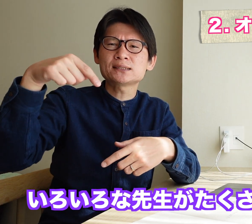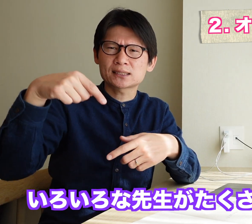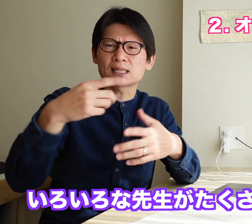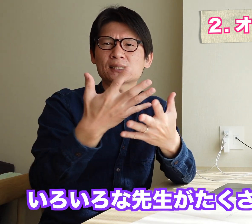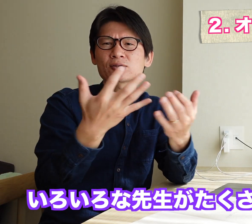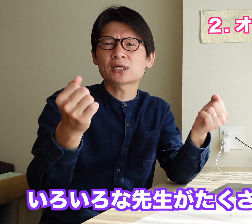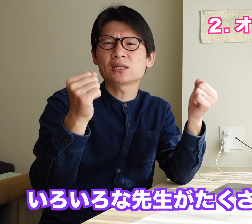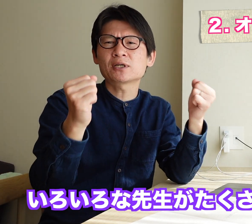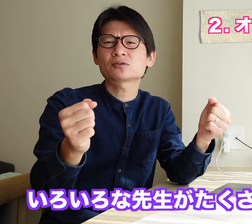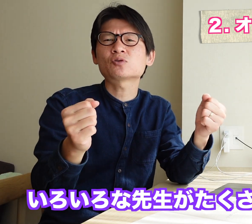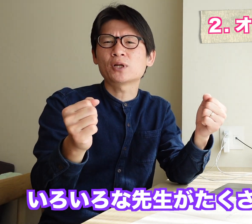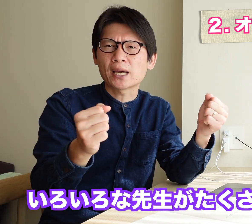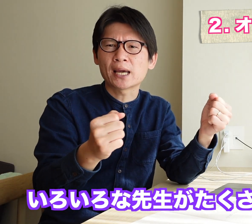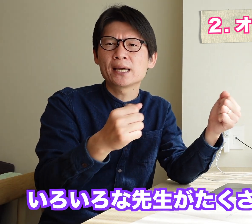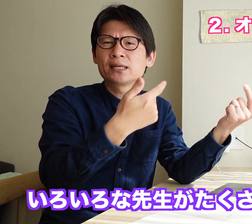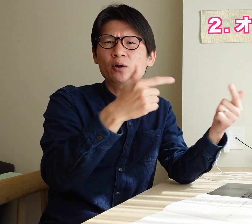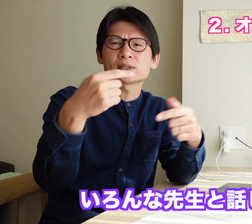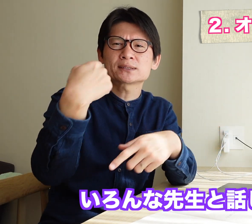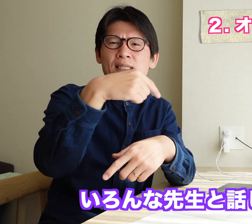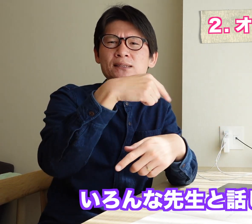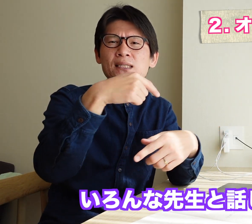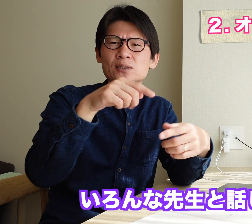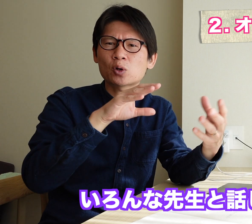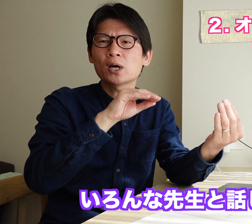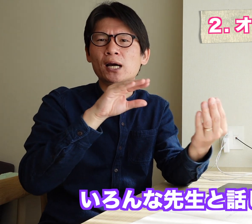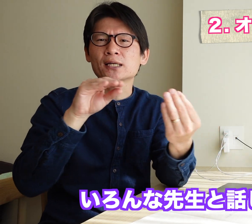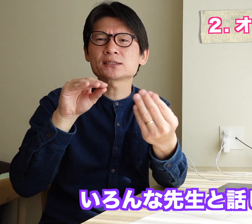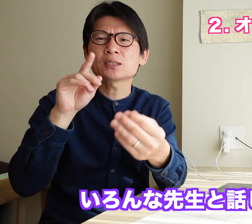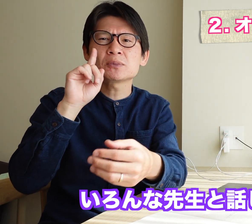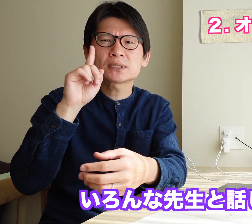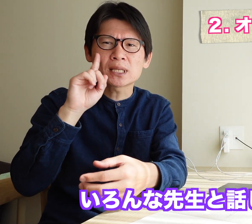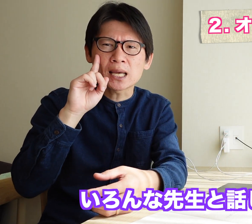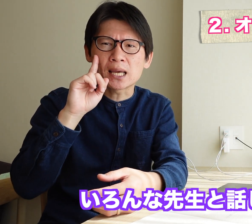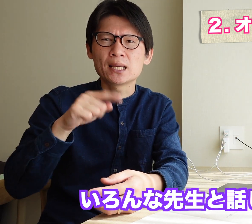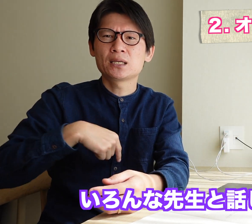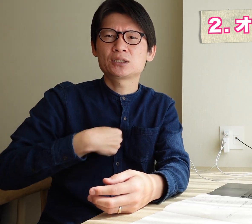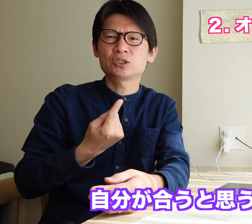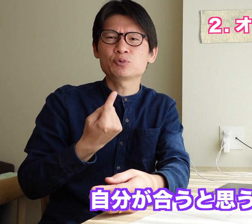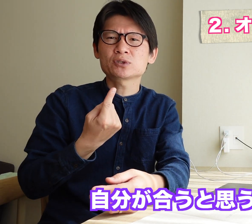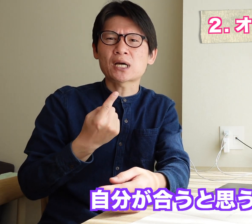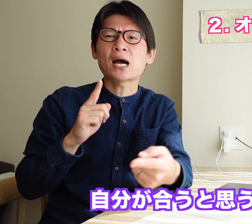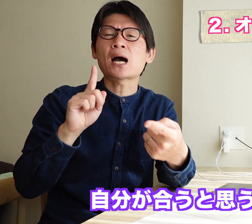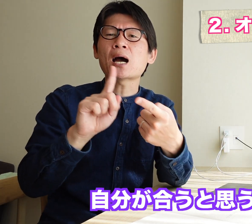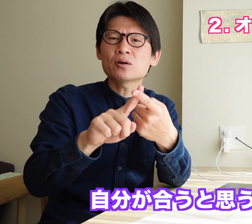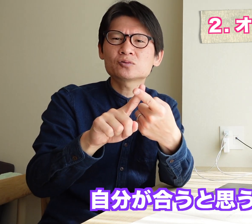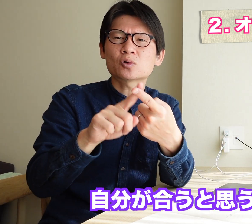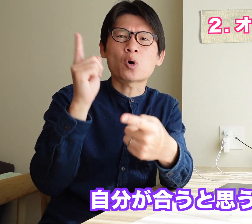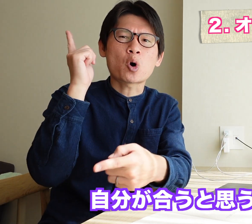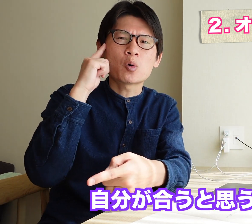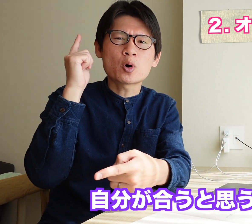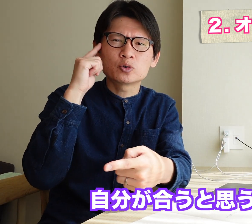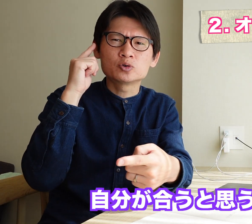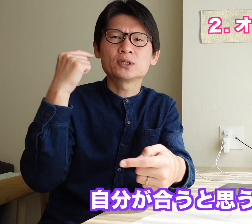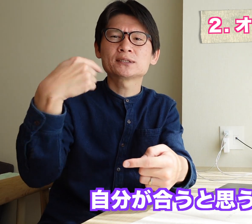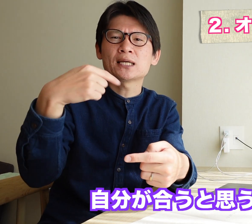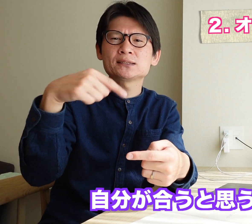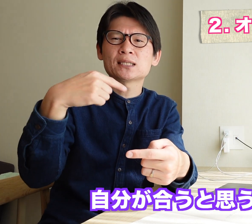がたくさんいますので、いろんな先生と話してみて、自分が合うと思う先生